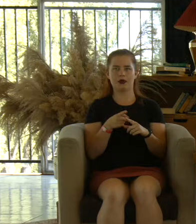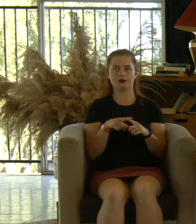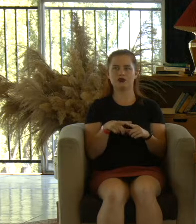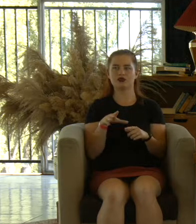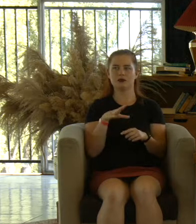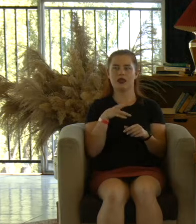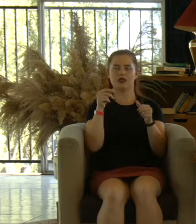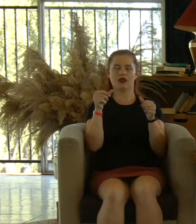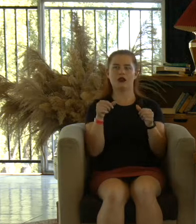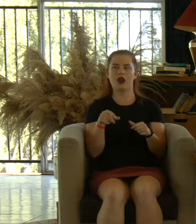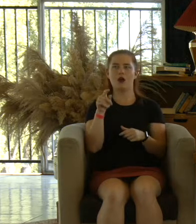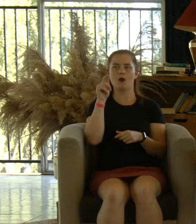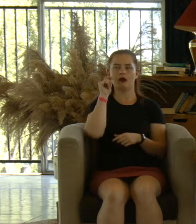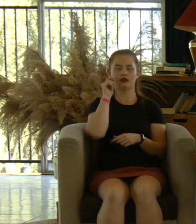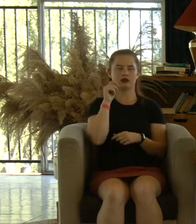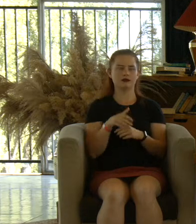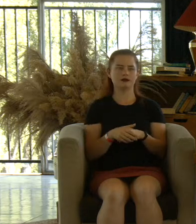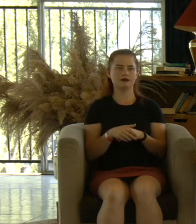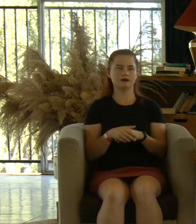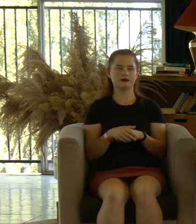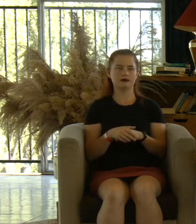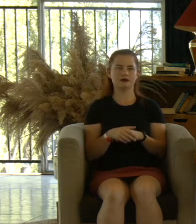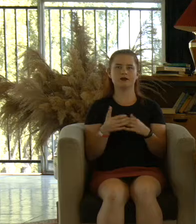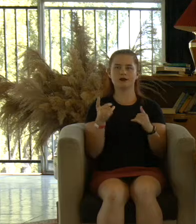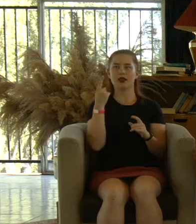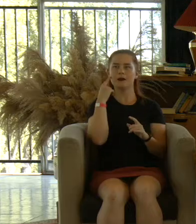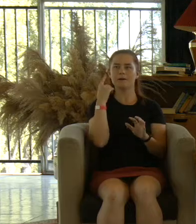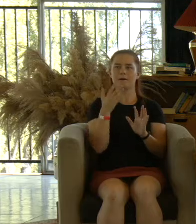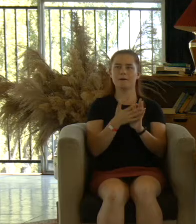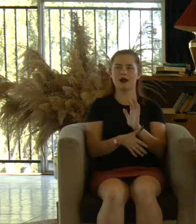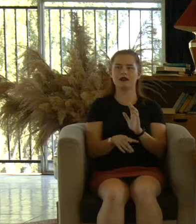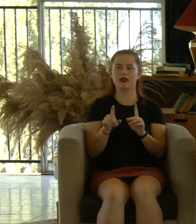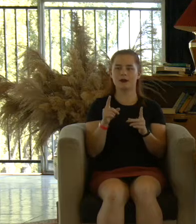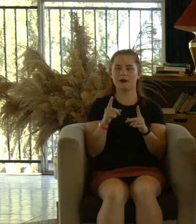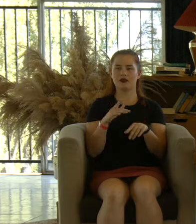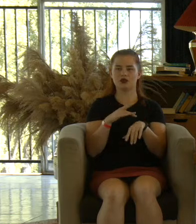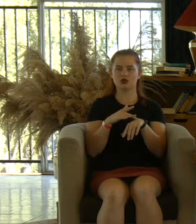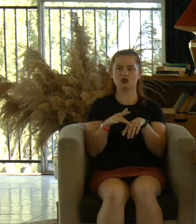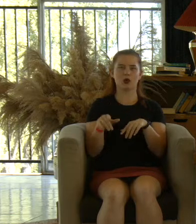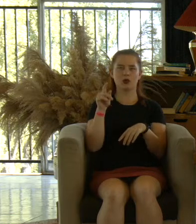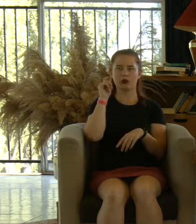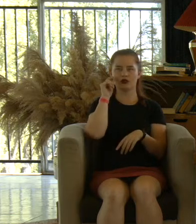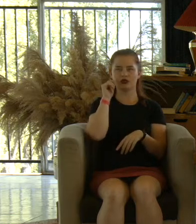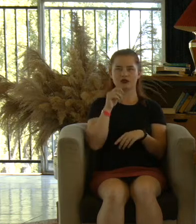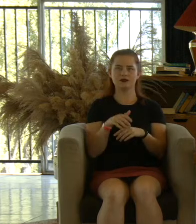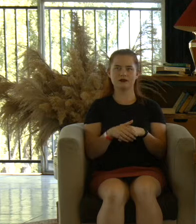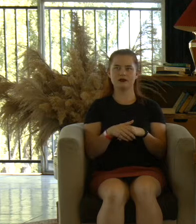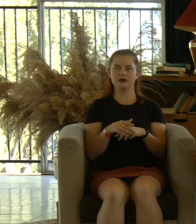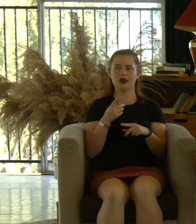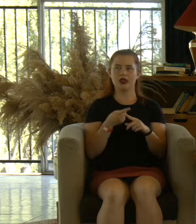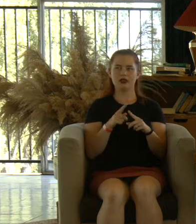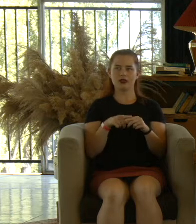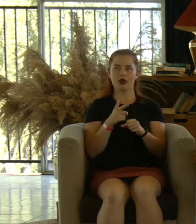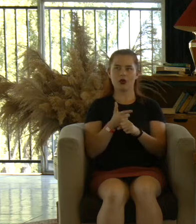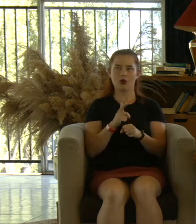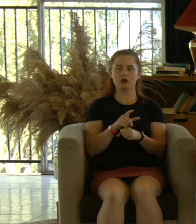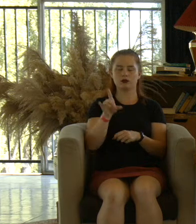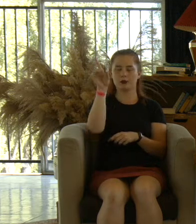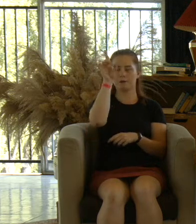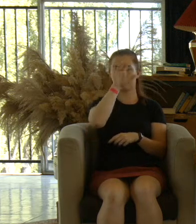Это очень… Да, да, вот… Теперь понятно, да, почему голые мужики. Просто на этикетке изображены голые мужики. Это очень популярное